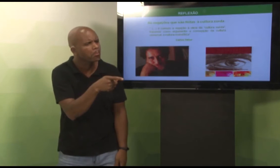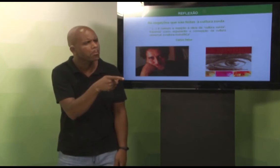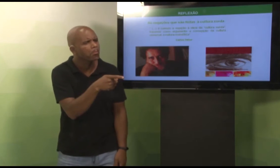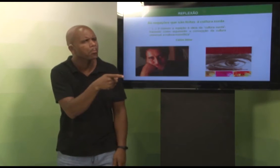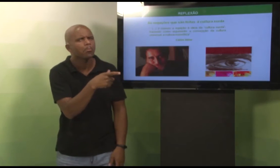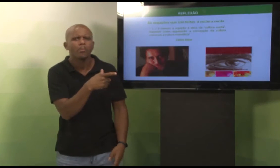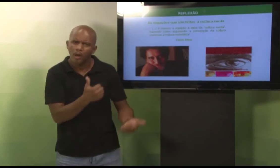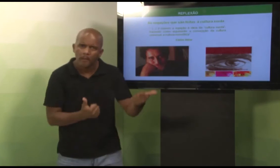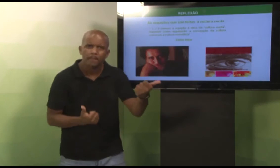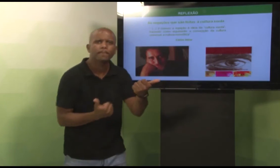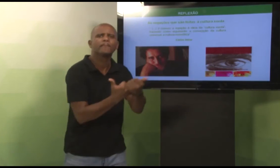na luta.